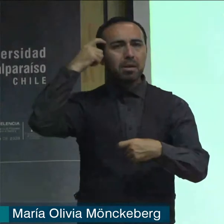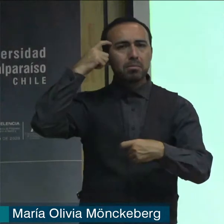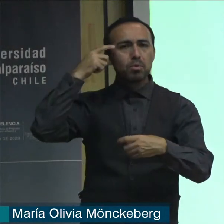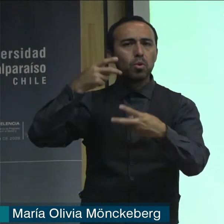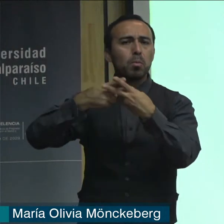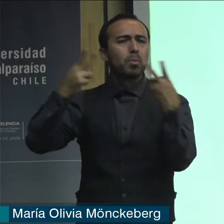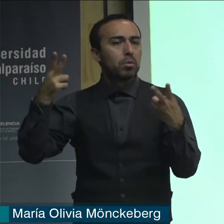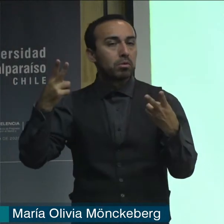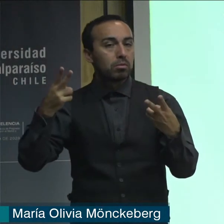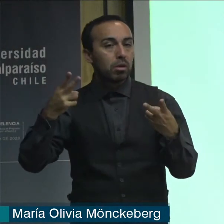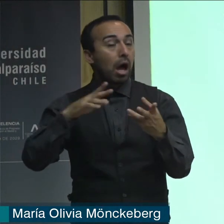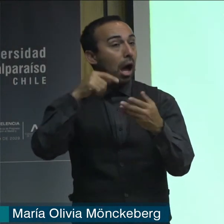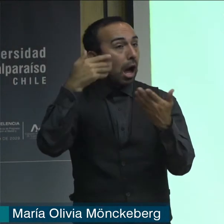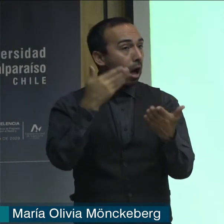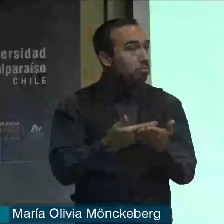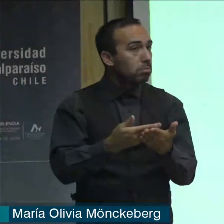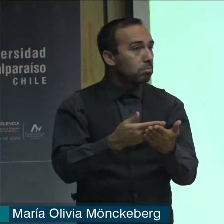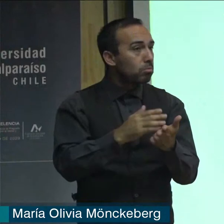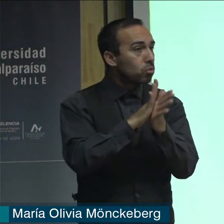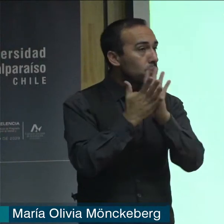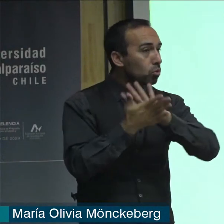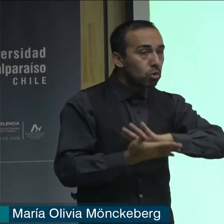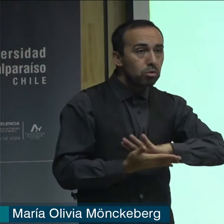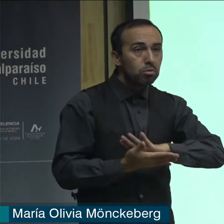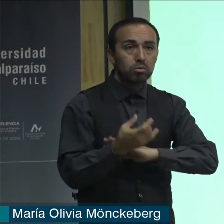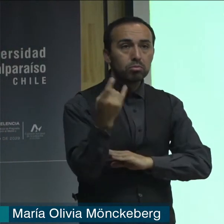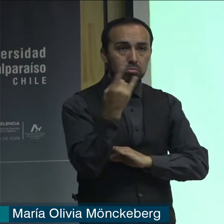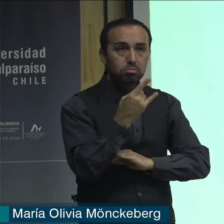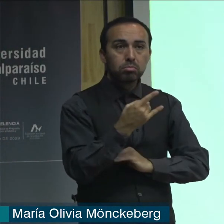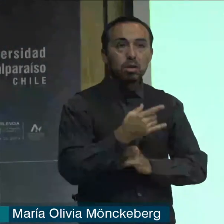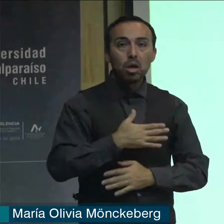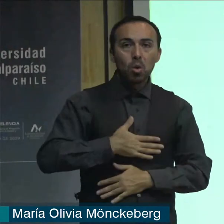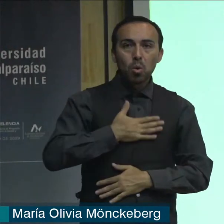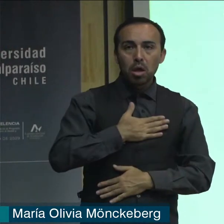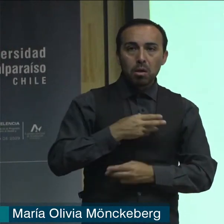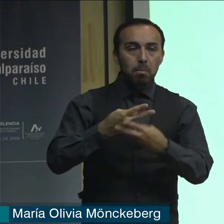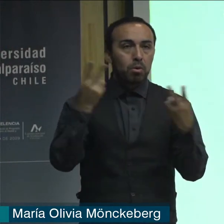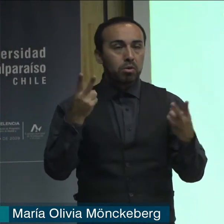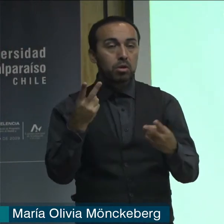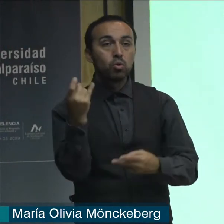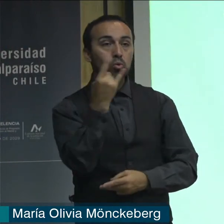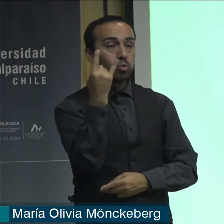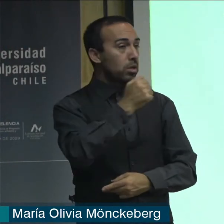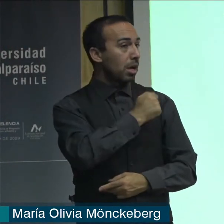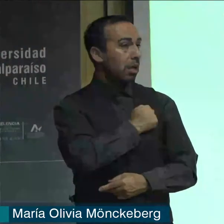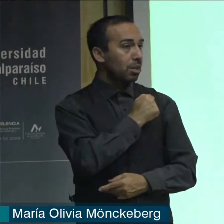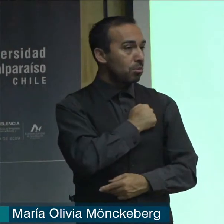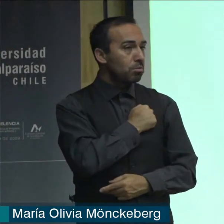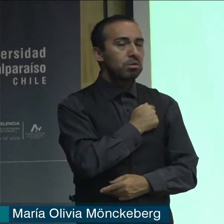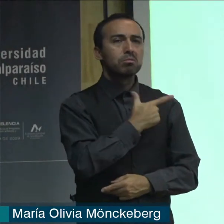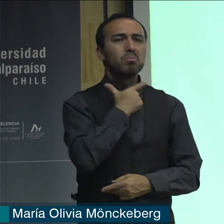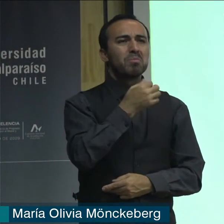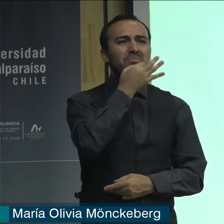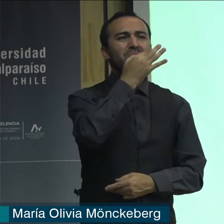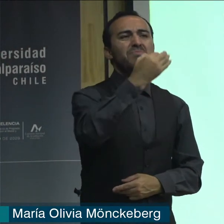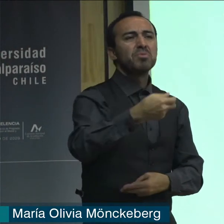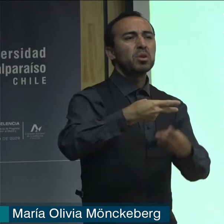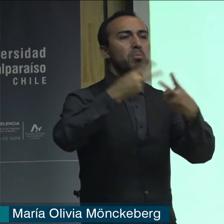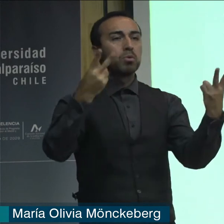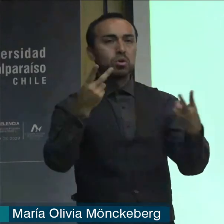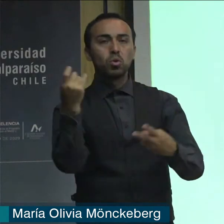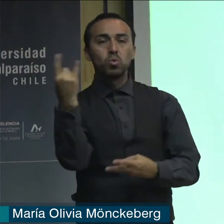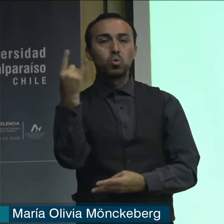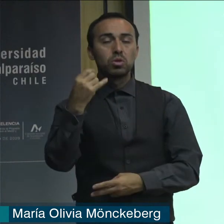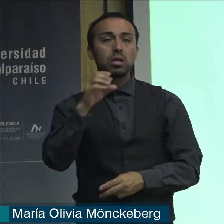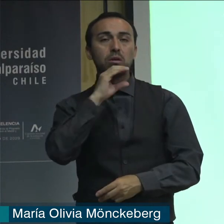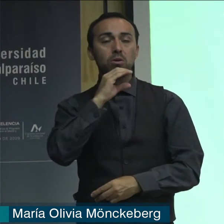todos quieren ser públicos ahora católica quiere que que se diga que es pública la universidad de